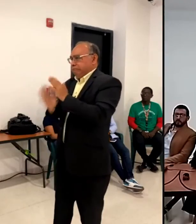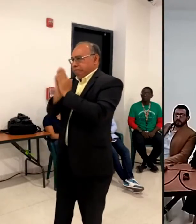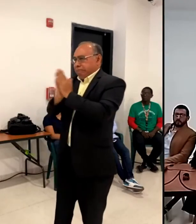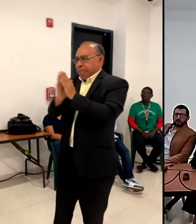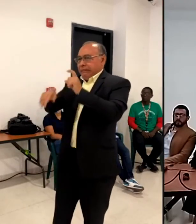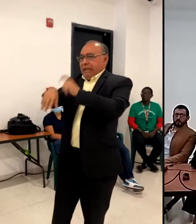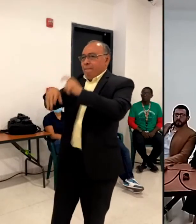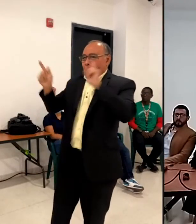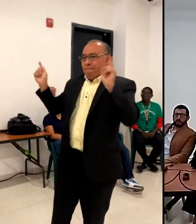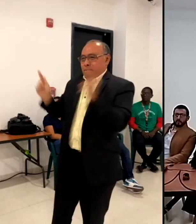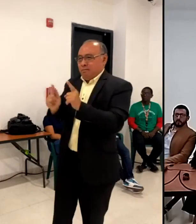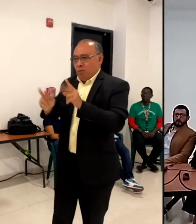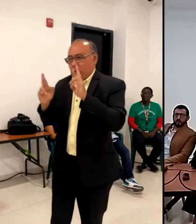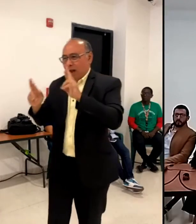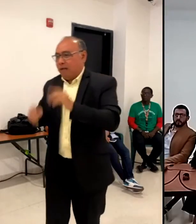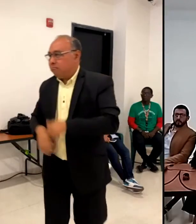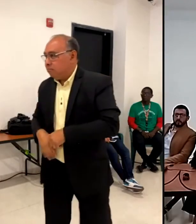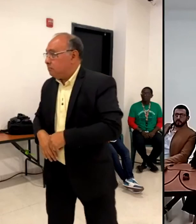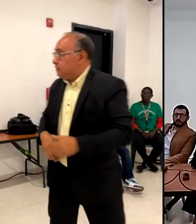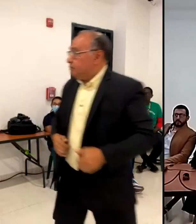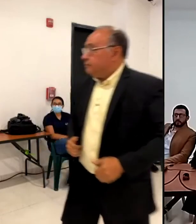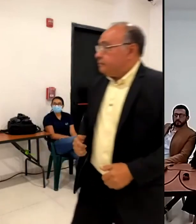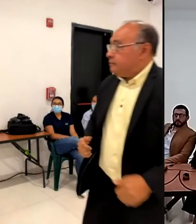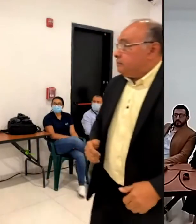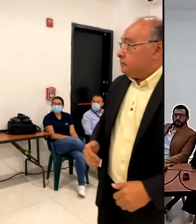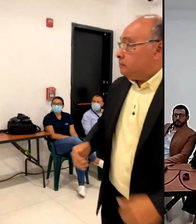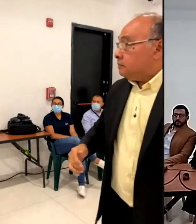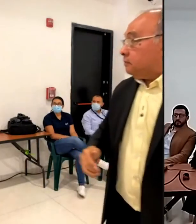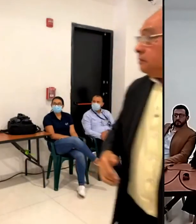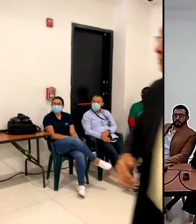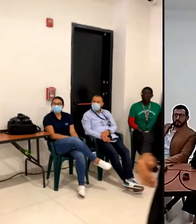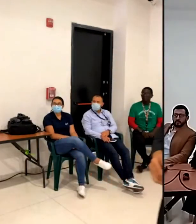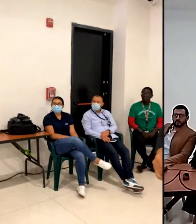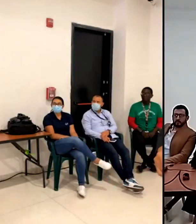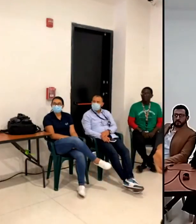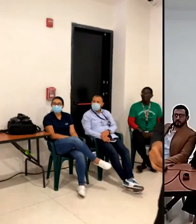a responder a las inquietudes que tiene la comunidad en este momento